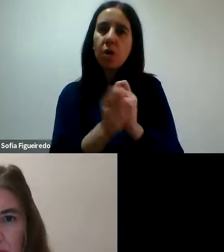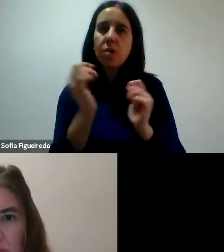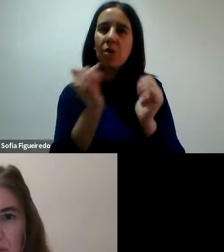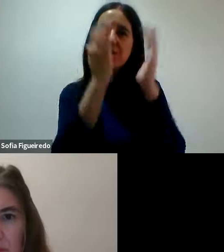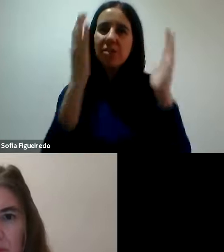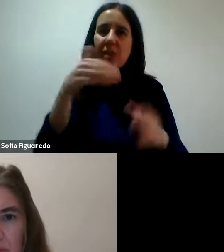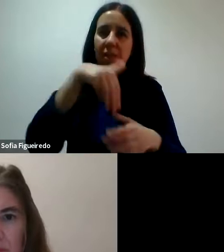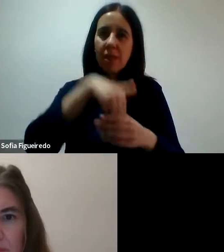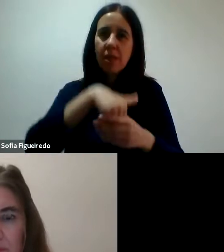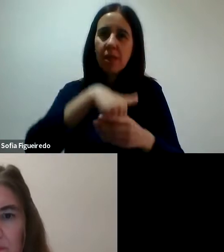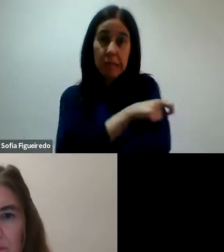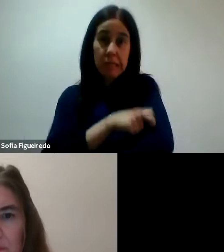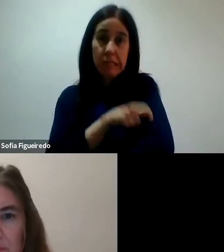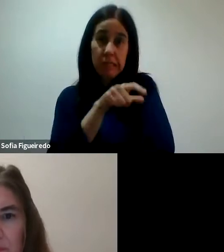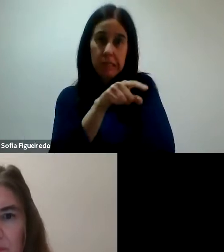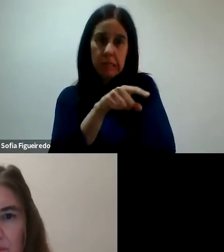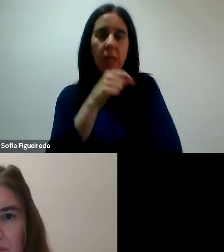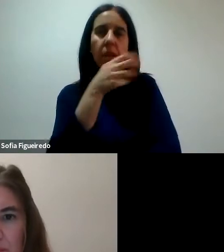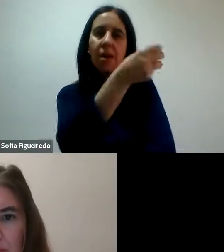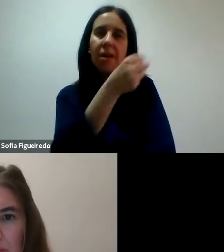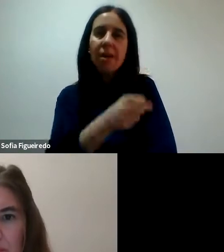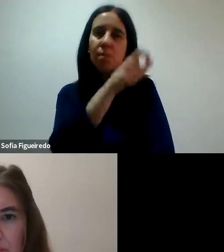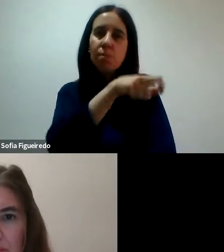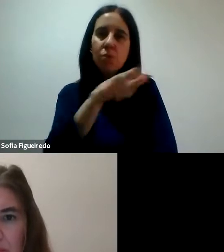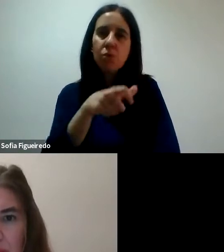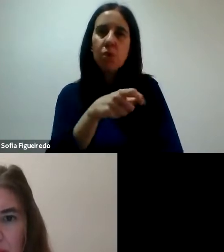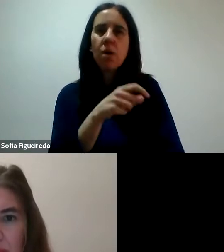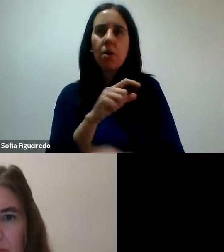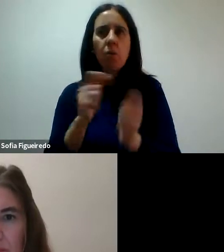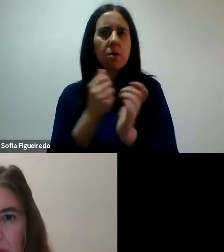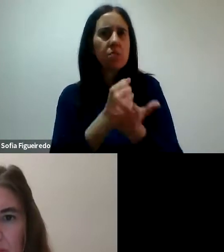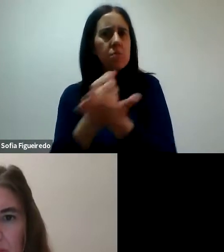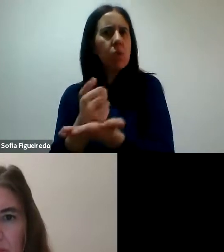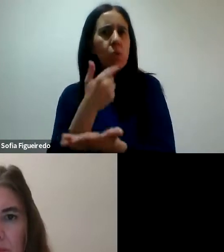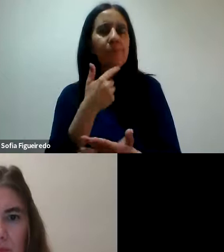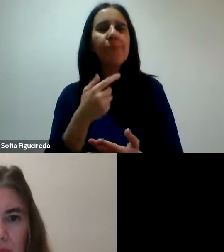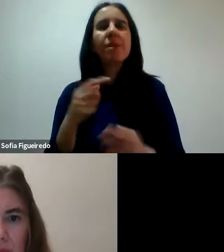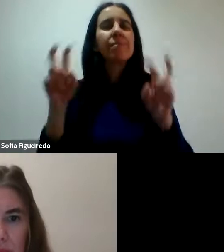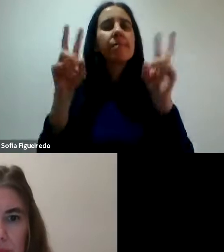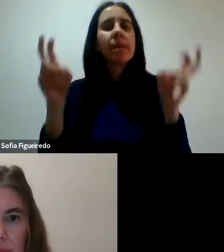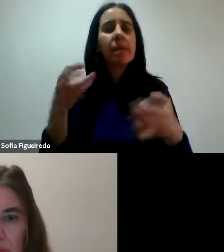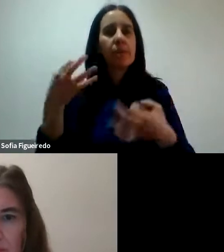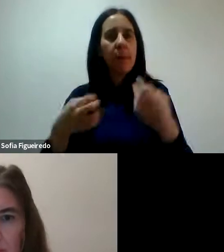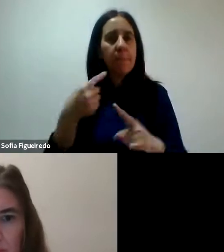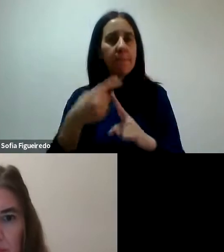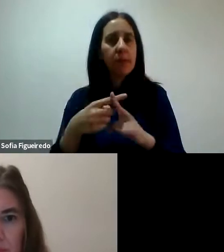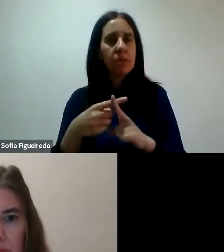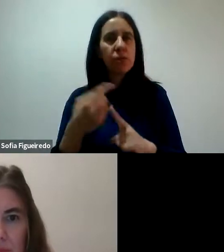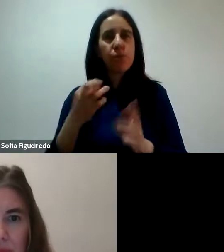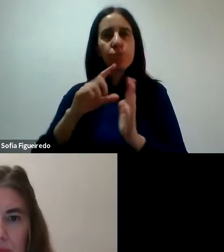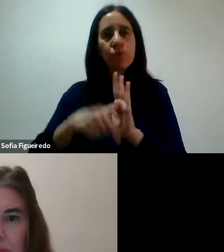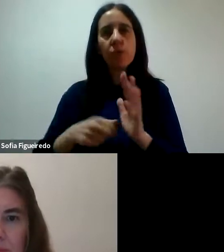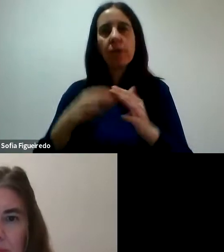estes embaixadores, muitas vezes, são as pessoas que contribuem muitíssimo para a mudança. No caso do Tribunal Mais, que foi um projeto precisamente de simplificação e de